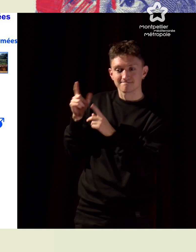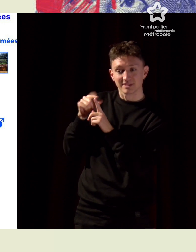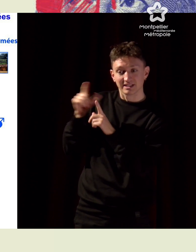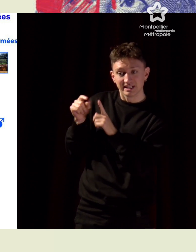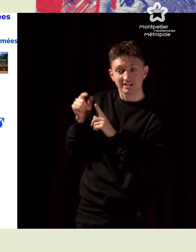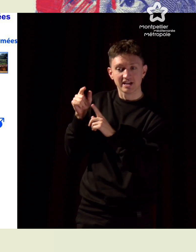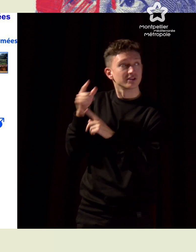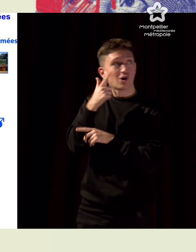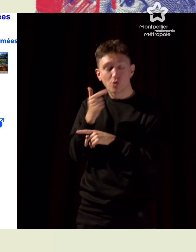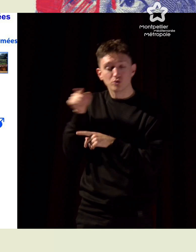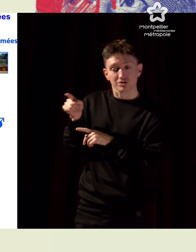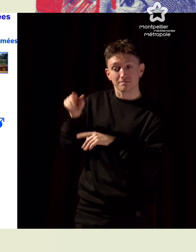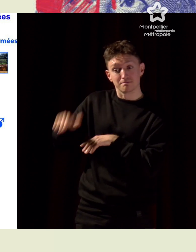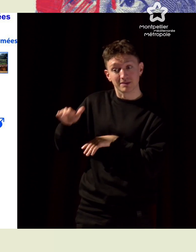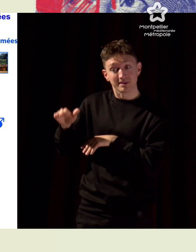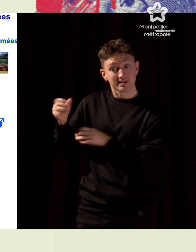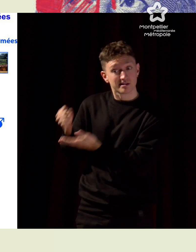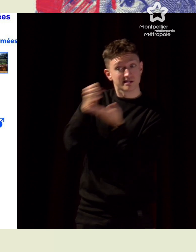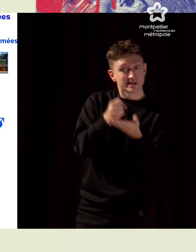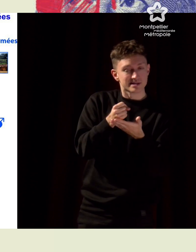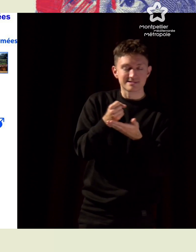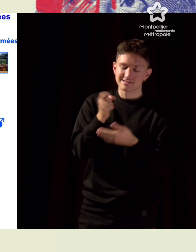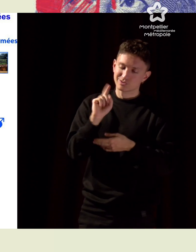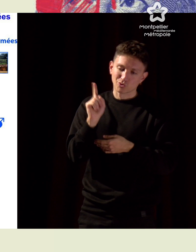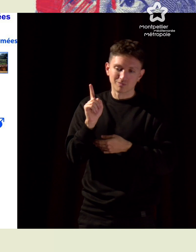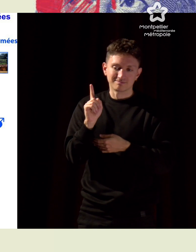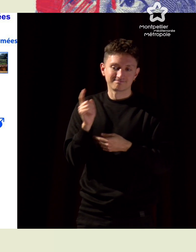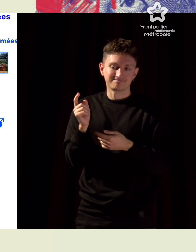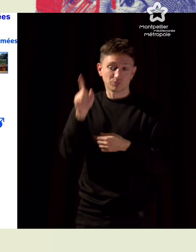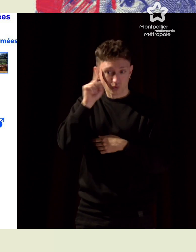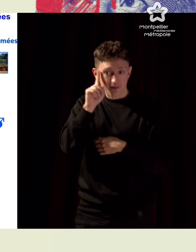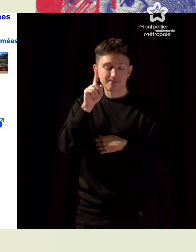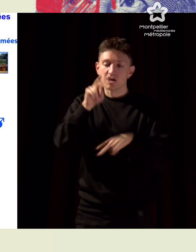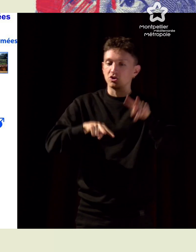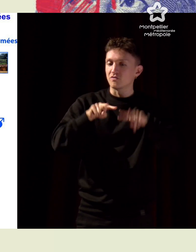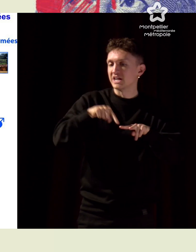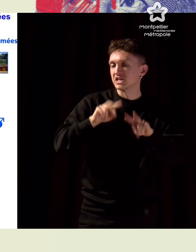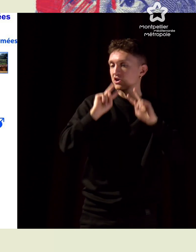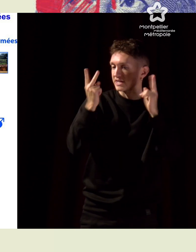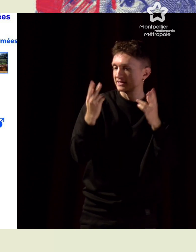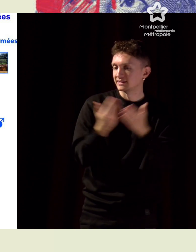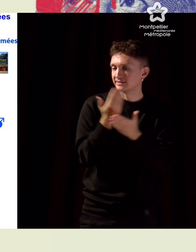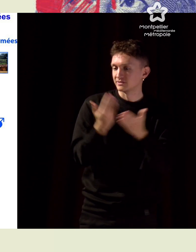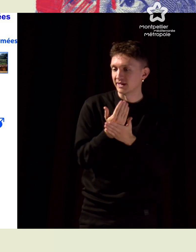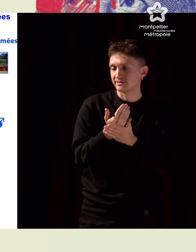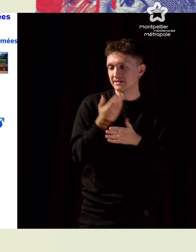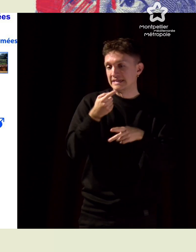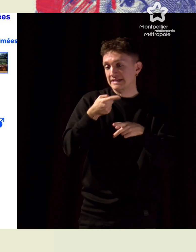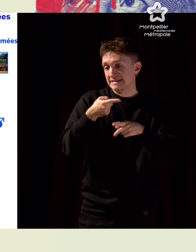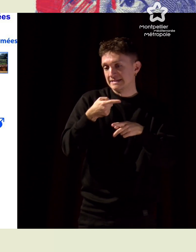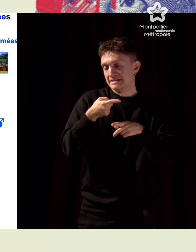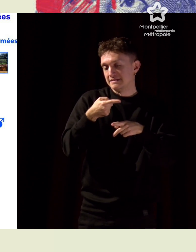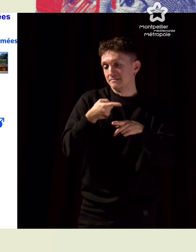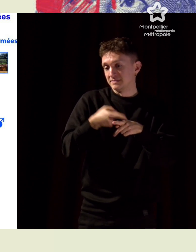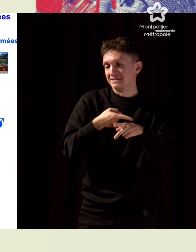les gènes pygmées. Eh ben, pas du tout. Parce que, en fait, en général, dans le village, au bout d'un moment, la femme, elle repart chez les